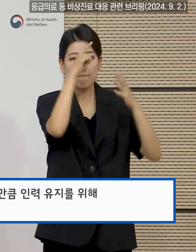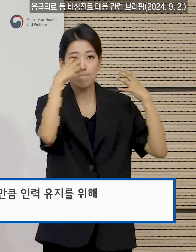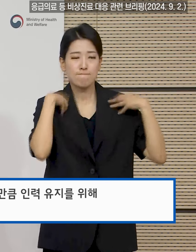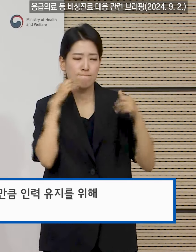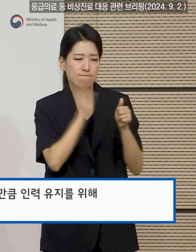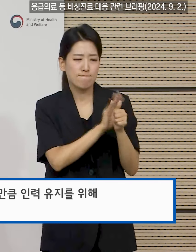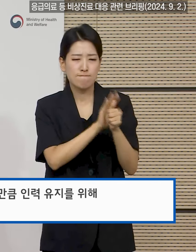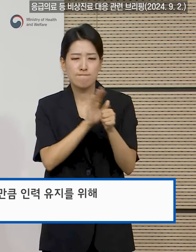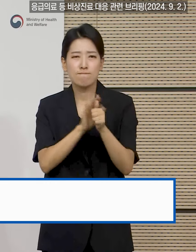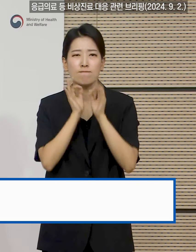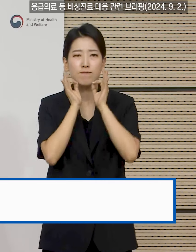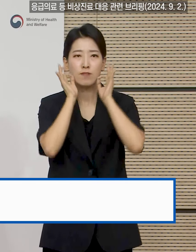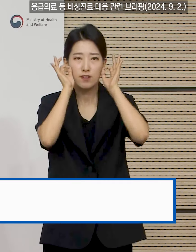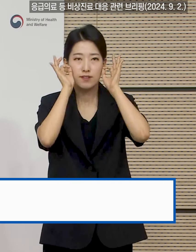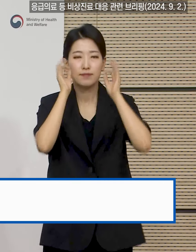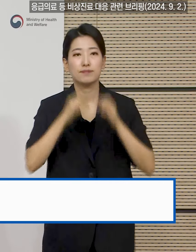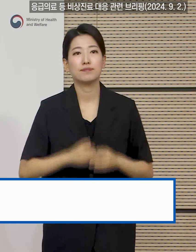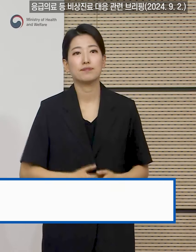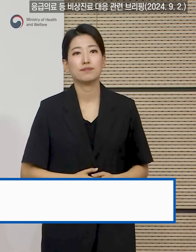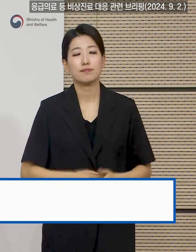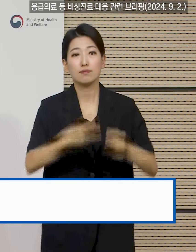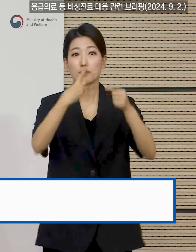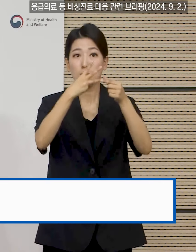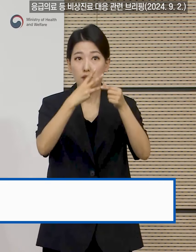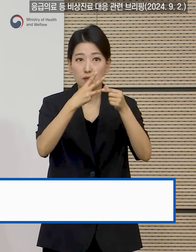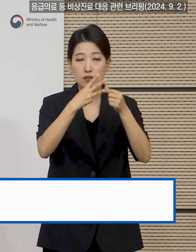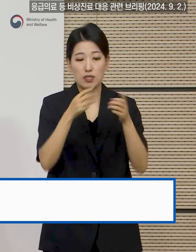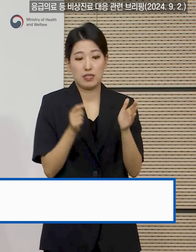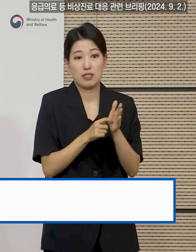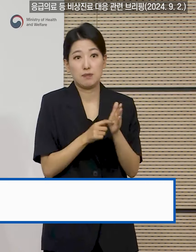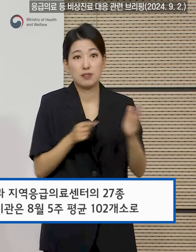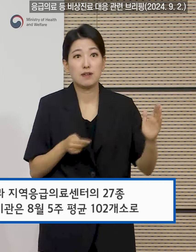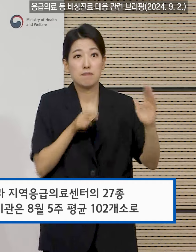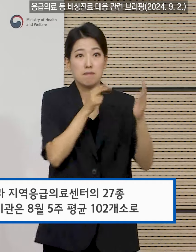있습니다. 셋째, 후속 진료 역량입니다.